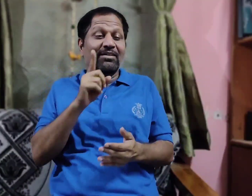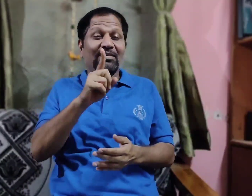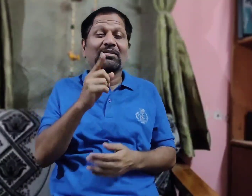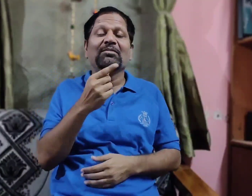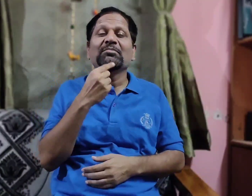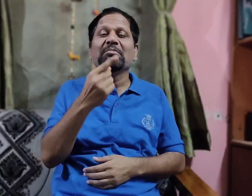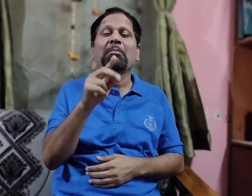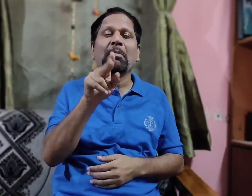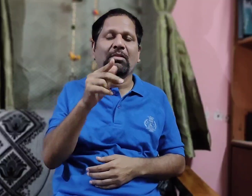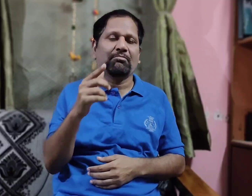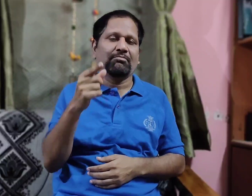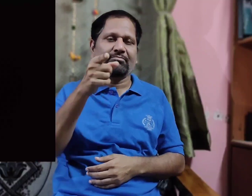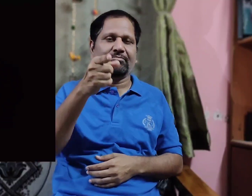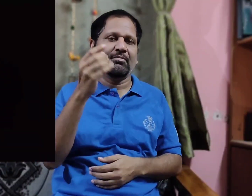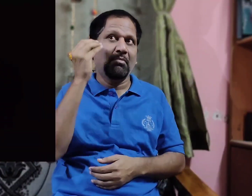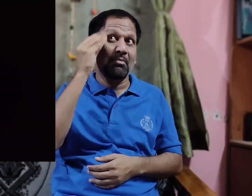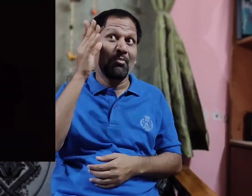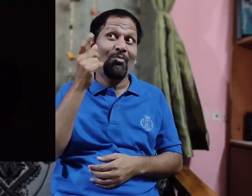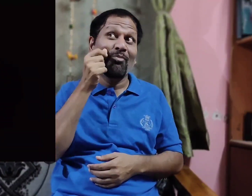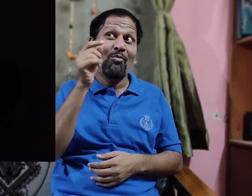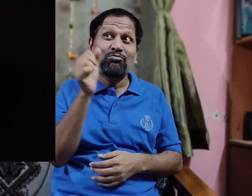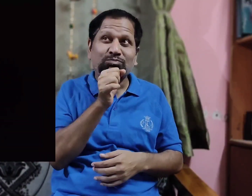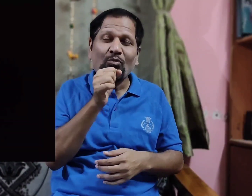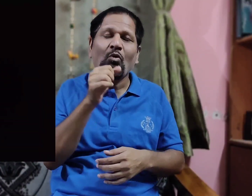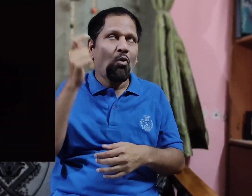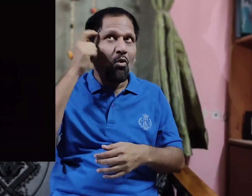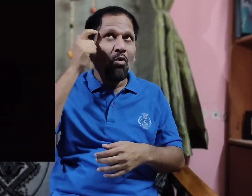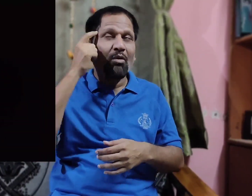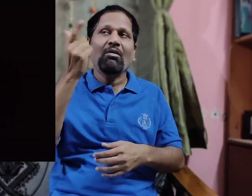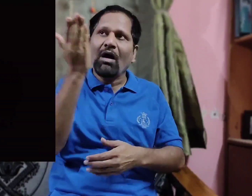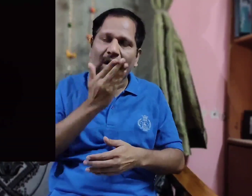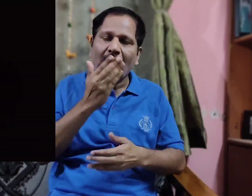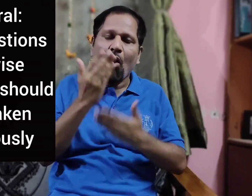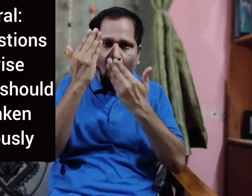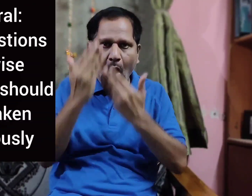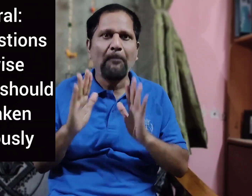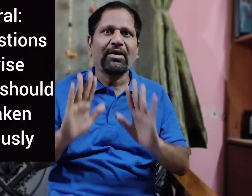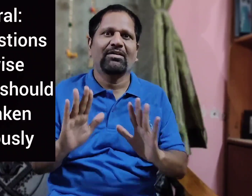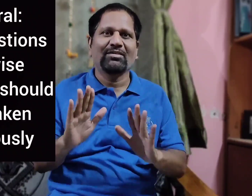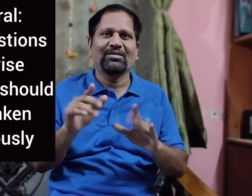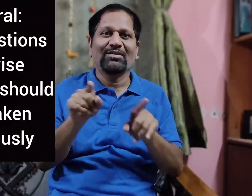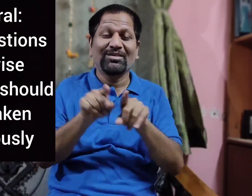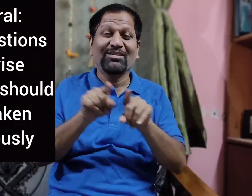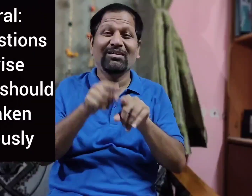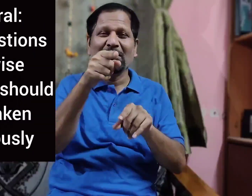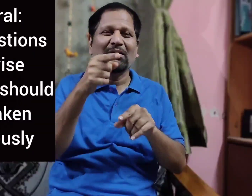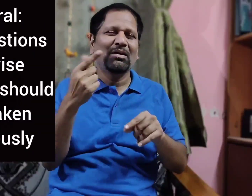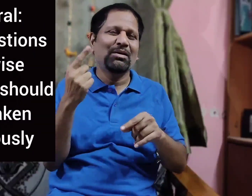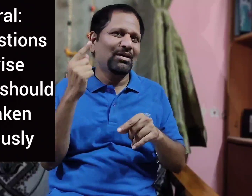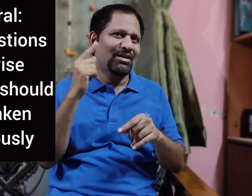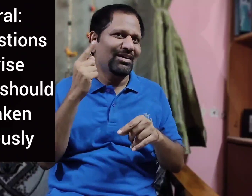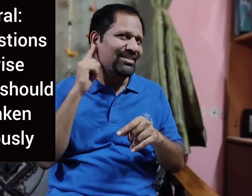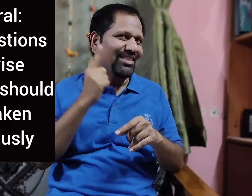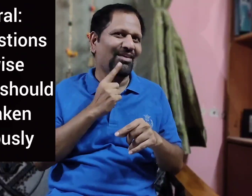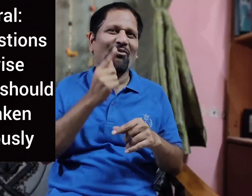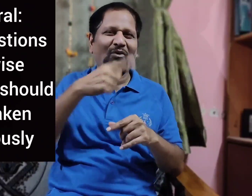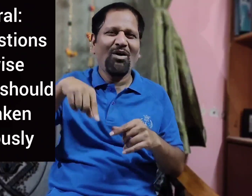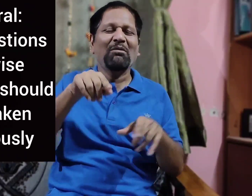गई। इस कहानी से हमें ये शिक्षा मिलती है कि बुद्धिमानों की सलाह गंभीरता से लेनी